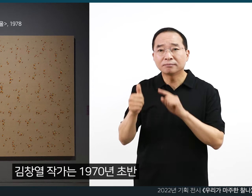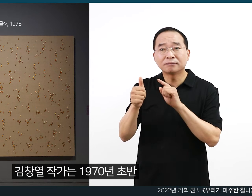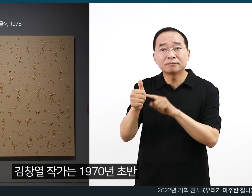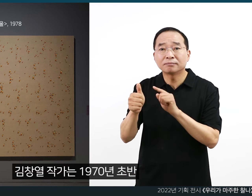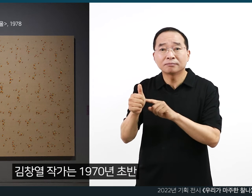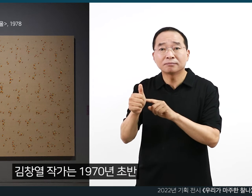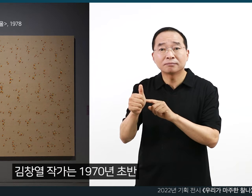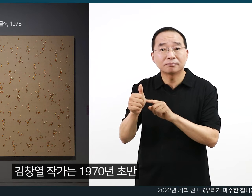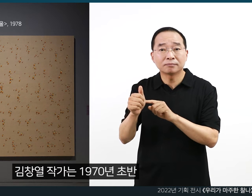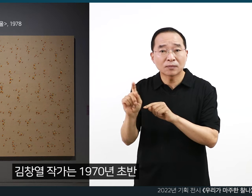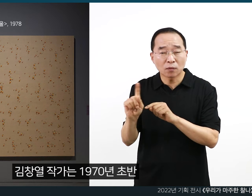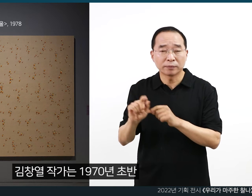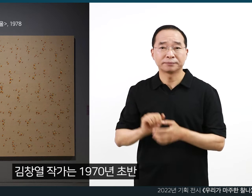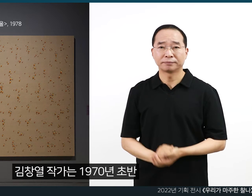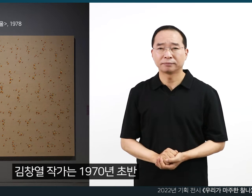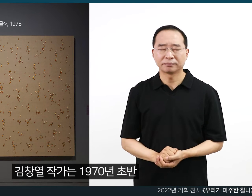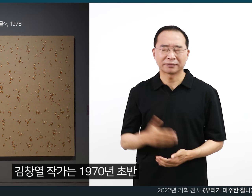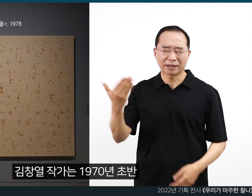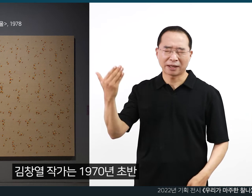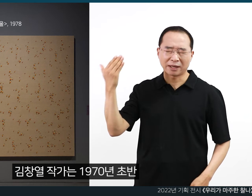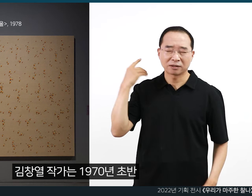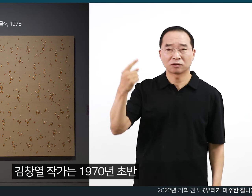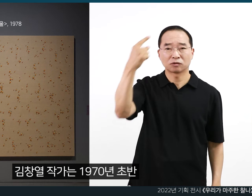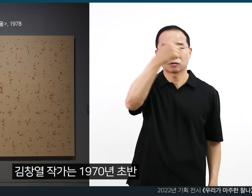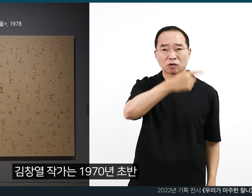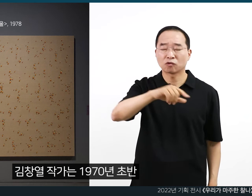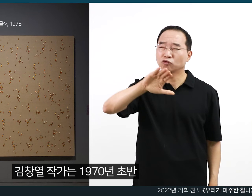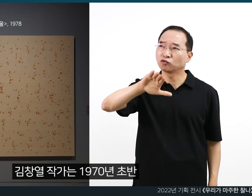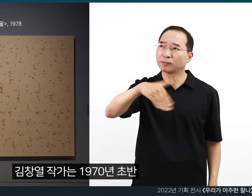김창열 작가는 1970년 초반